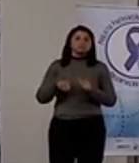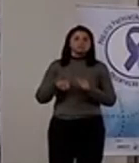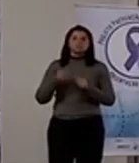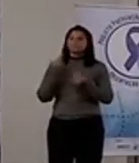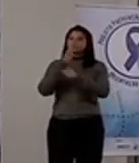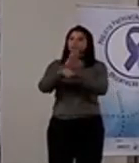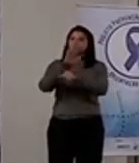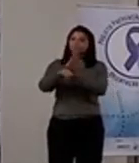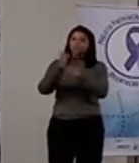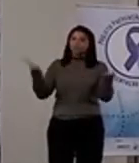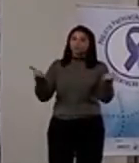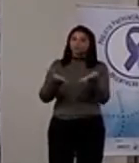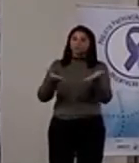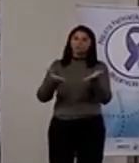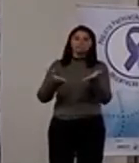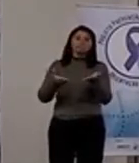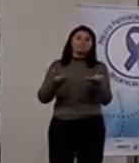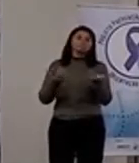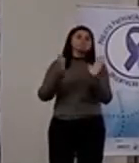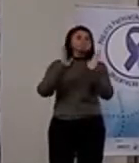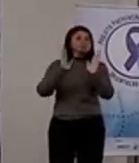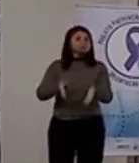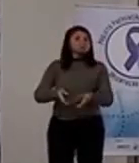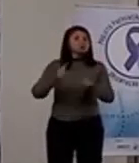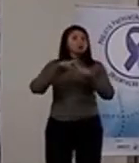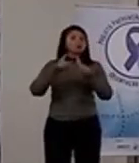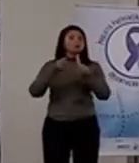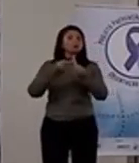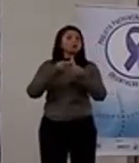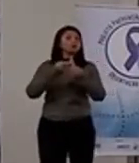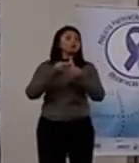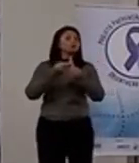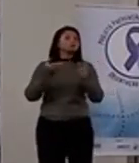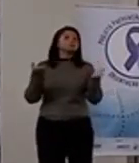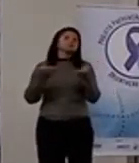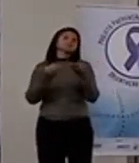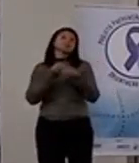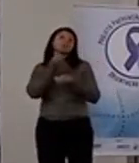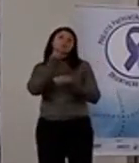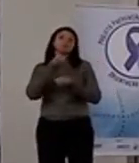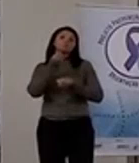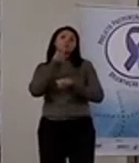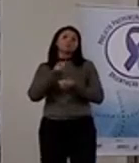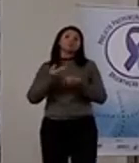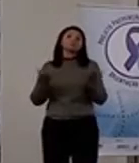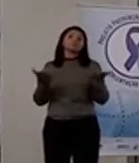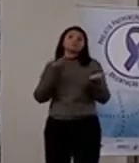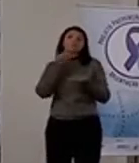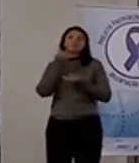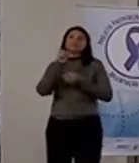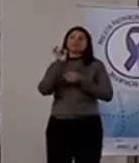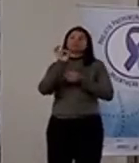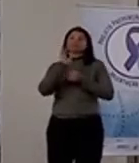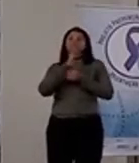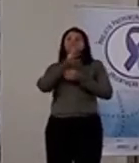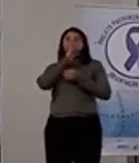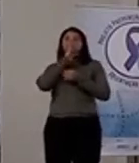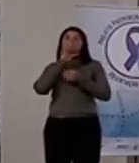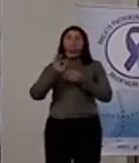ajudando agora? O bebê já está lá, ela está grávida, você vai ajudar com esse tipo de comentário? Não vai ajudar, então é melhor não fazer.